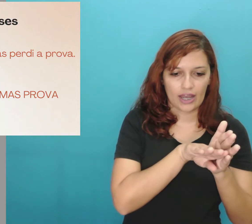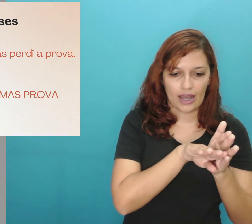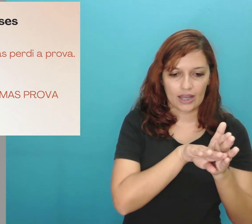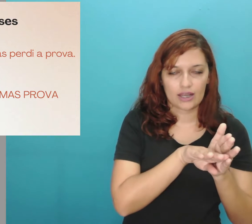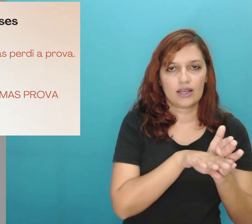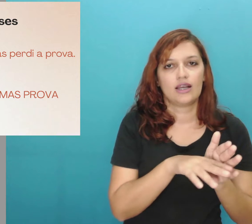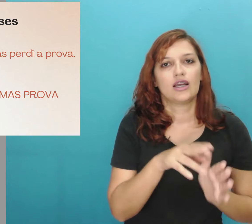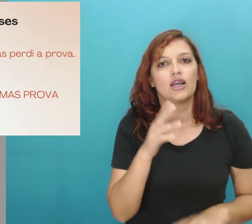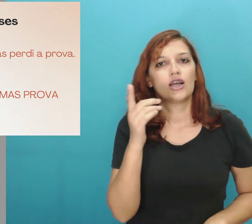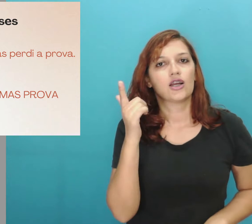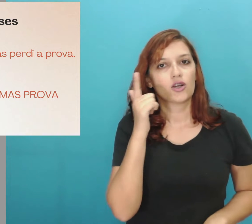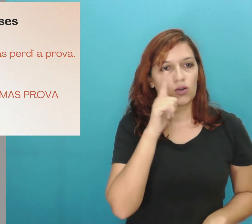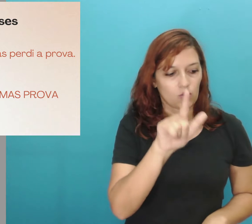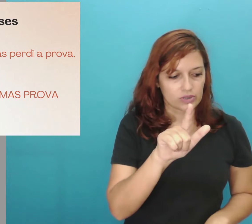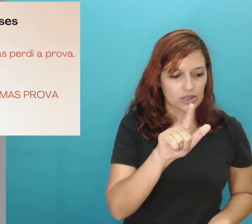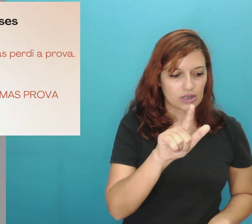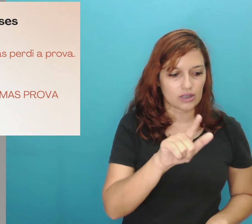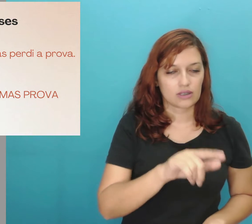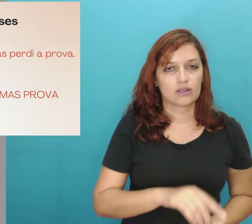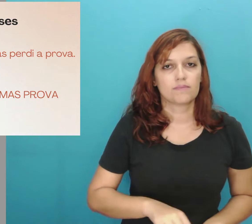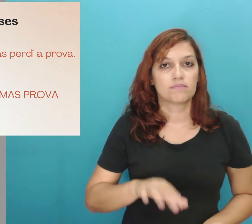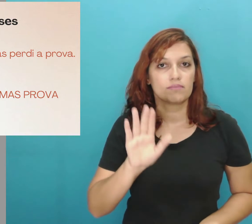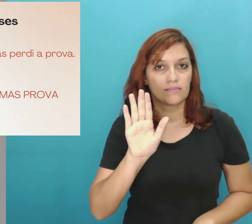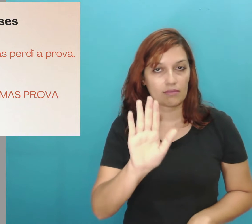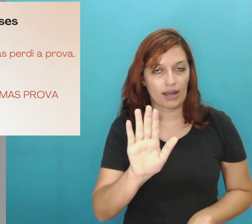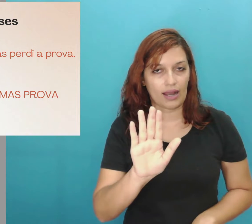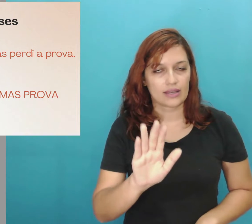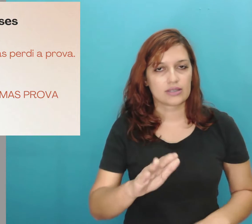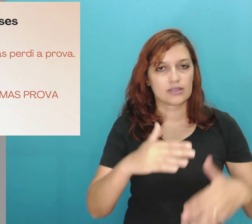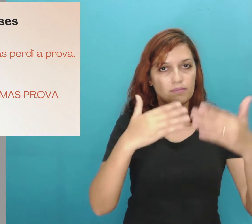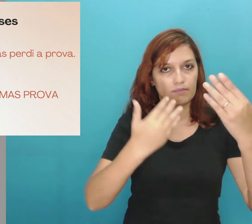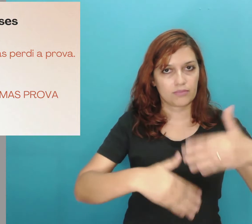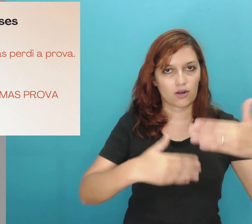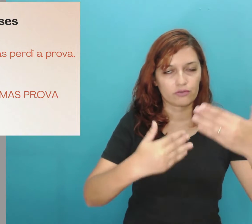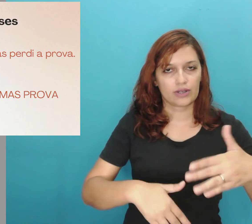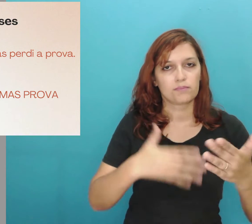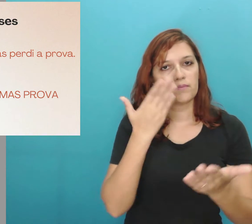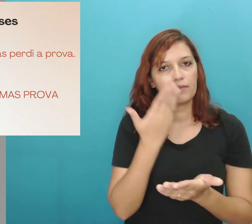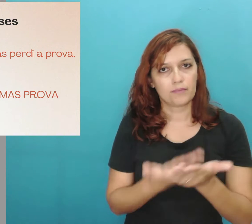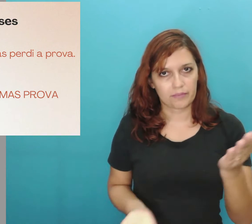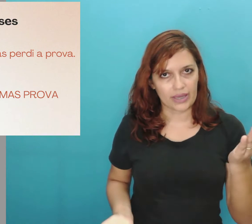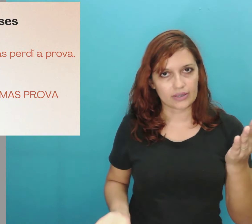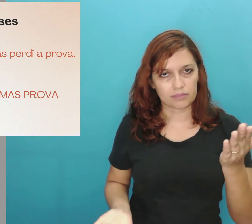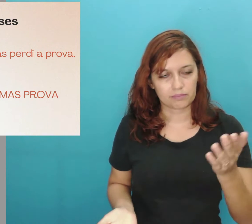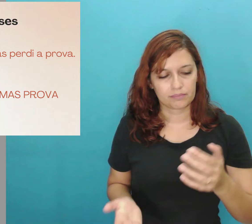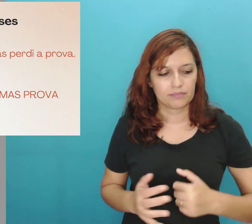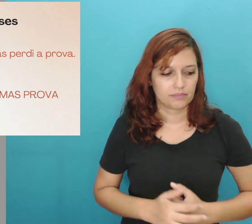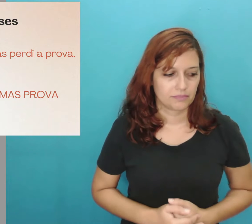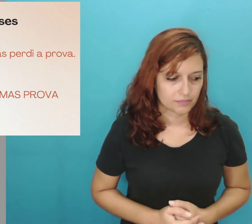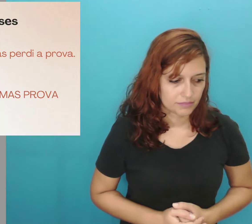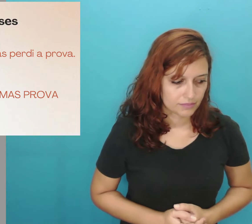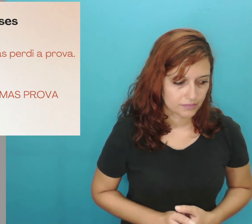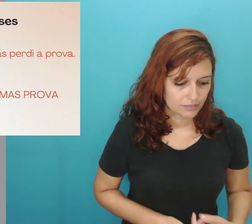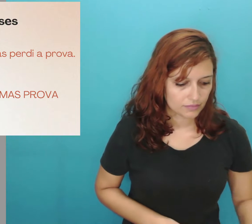chegar, conseguir. Mais prova, perdi.